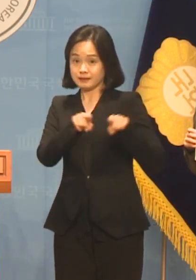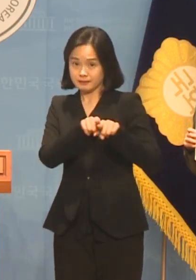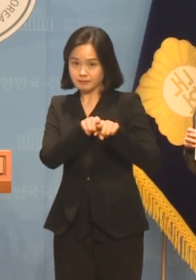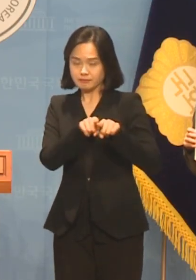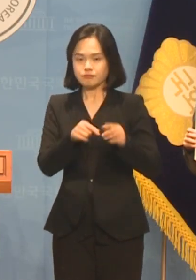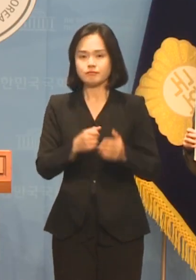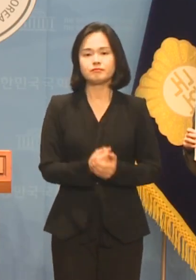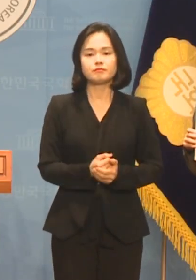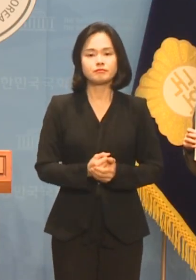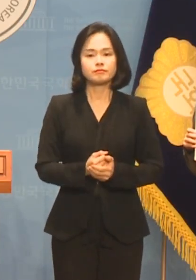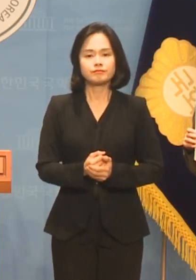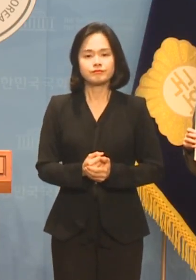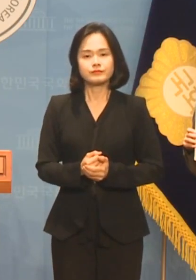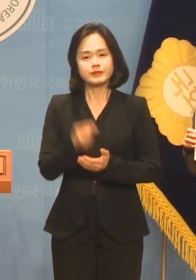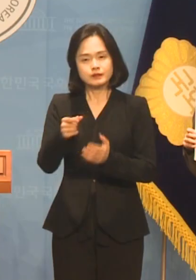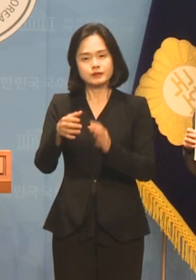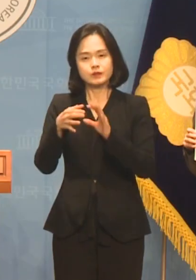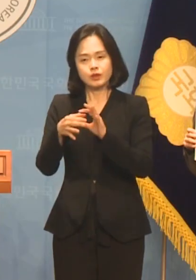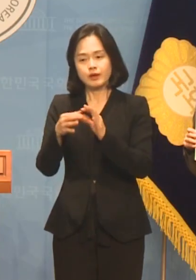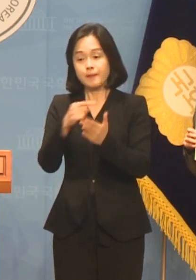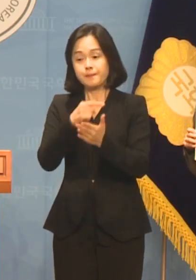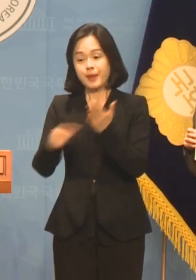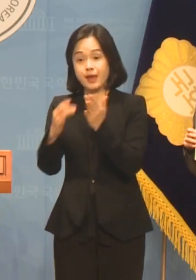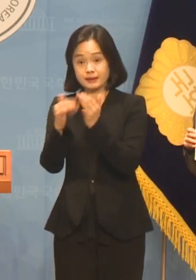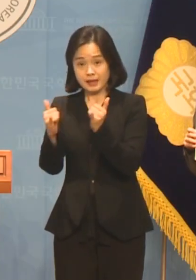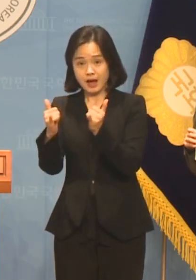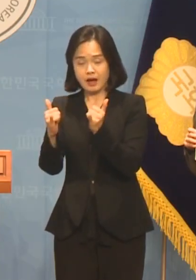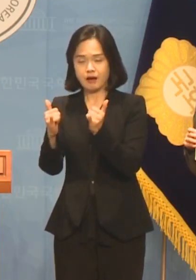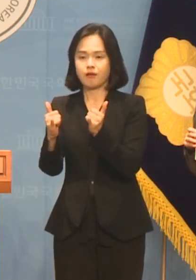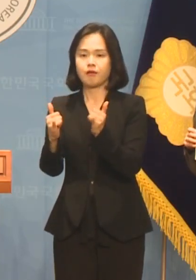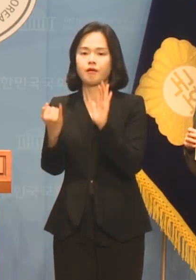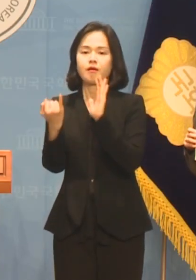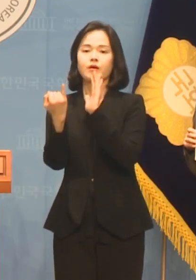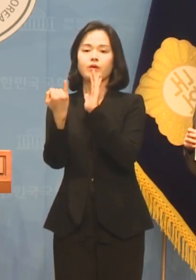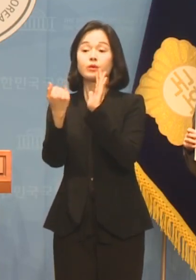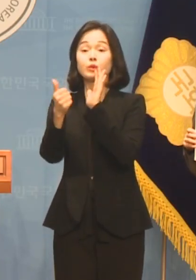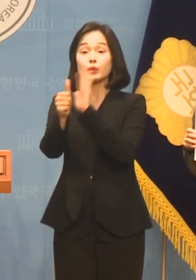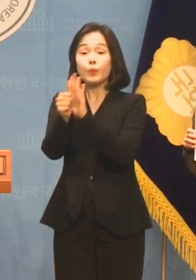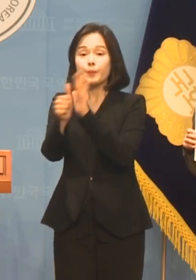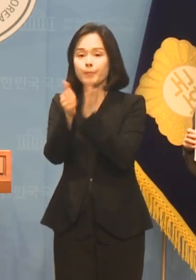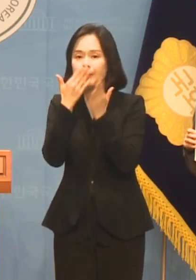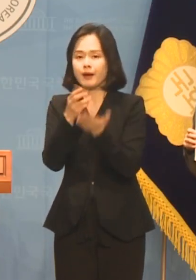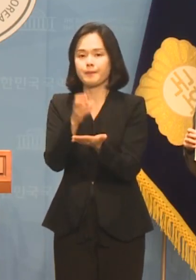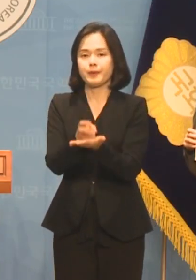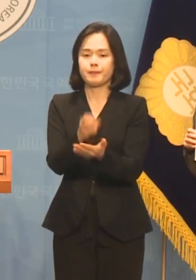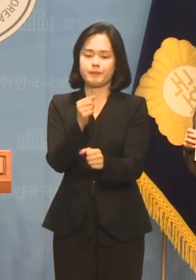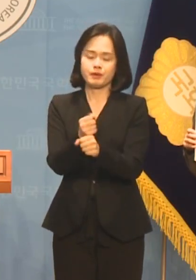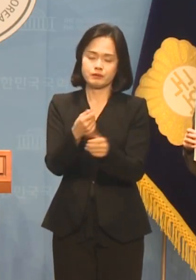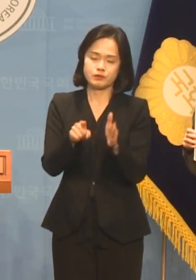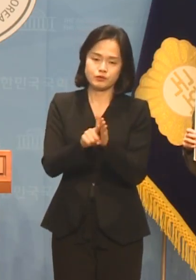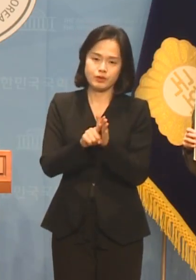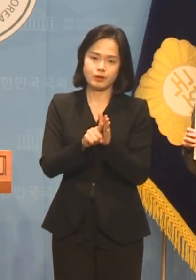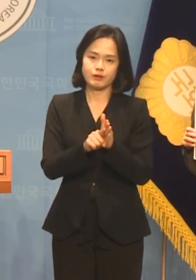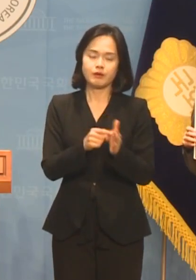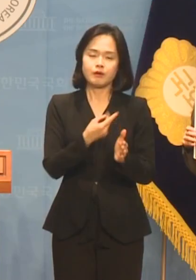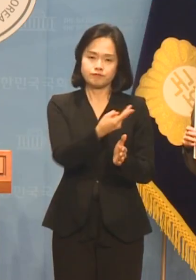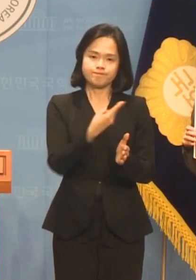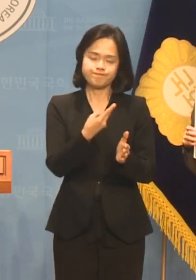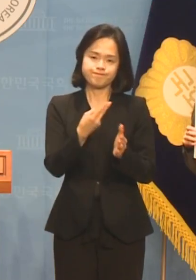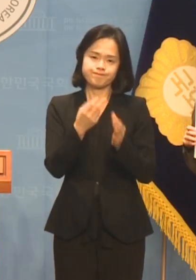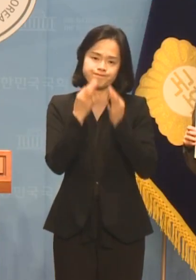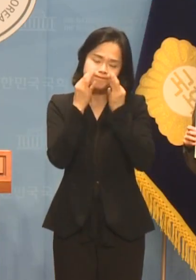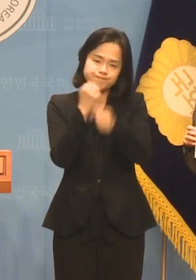하였고 이번에는 김신혜 씨도 완도 출신이고 박준영 변호사도 완도 출신이었습니다.